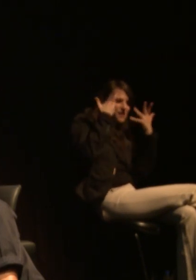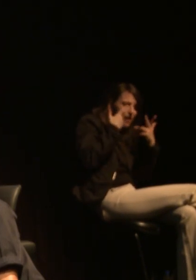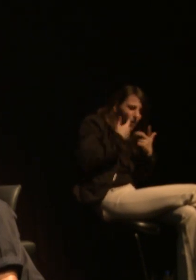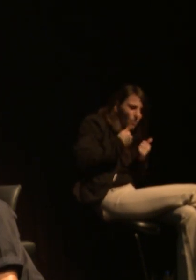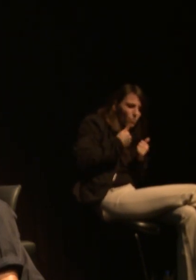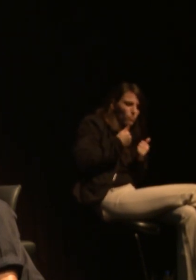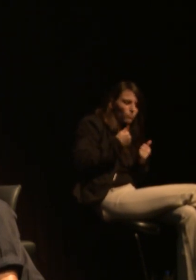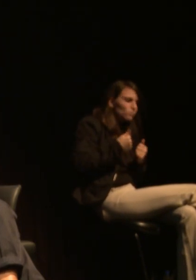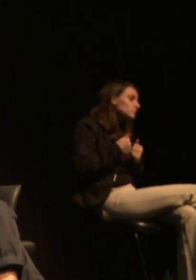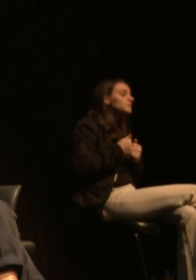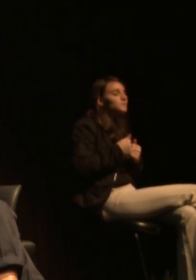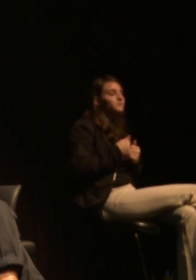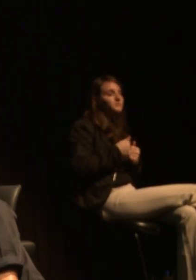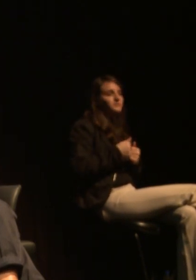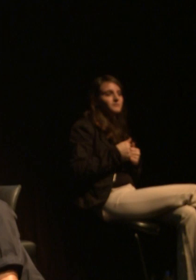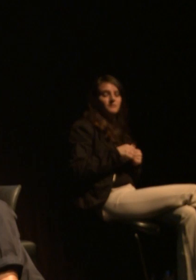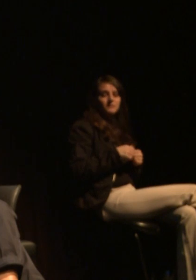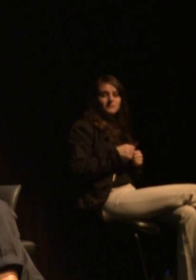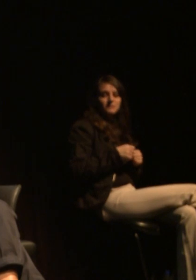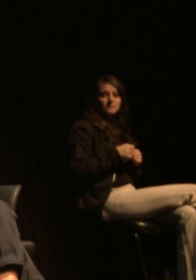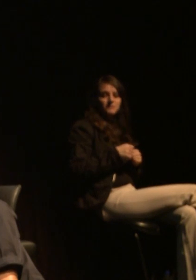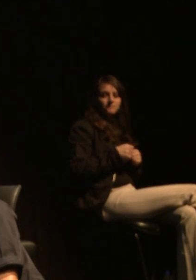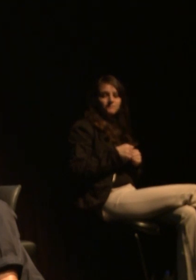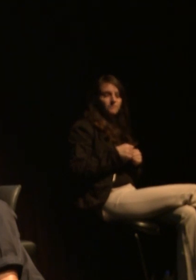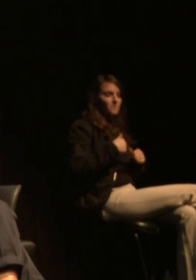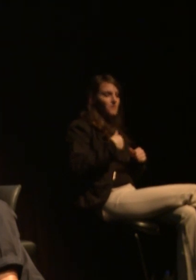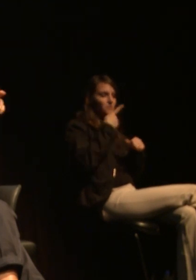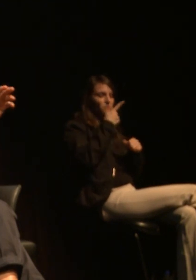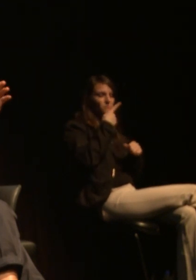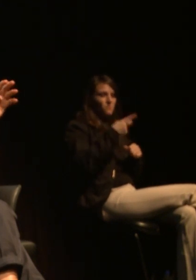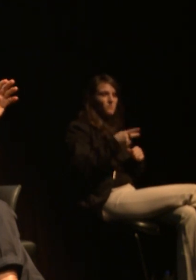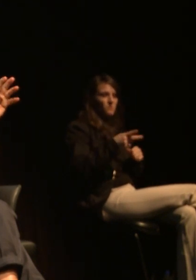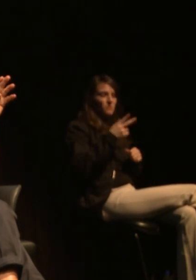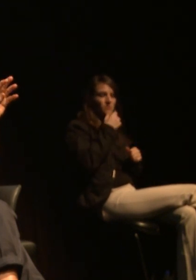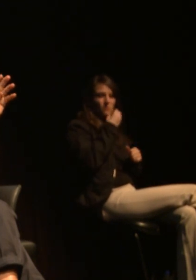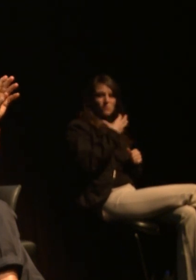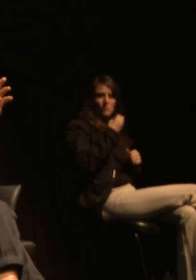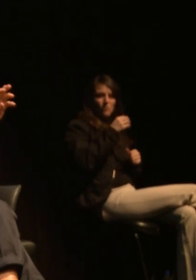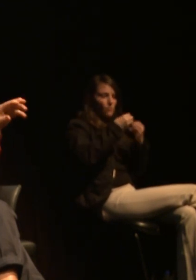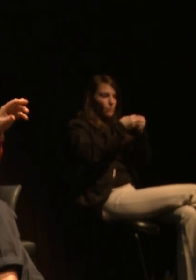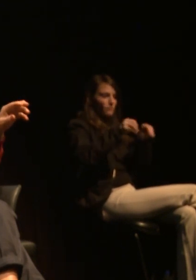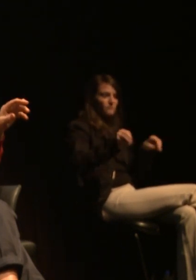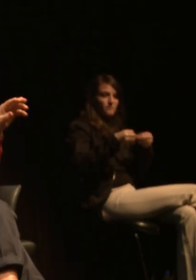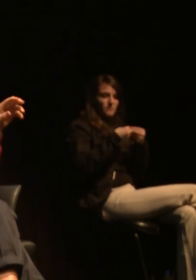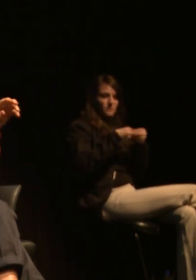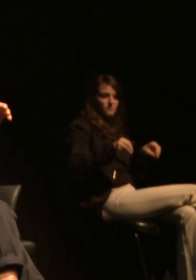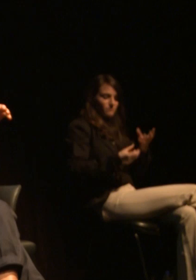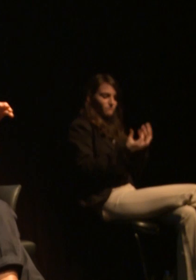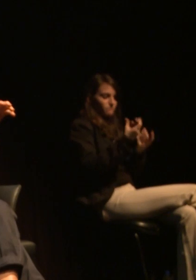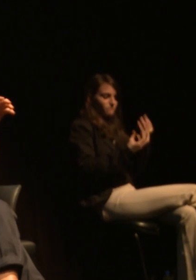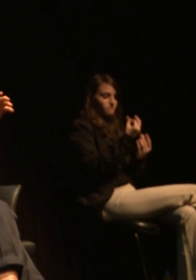Leão. E eu vi uma leitura de um conto dela, O Ovo, que é o ovo